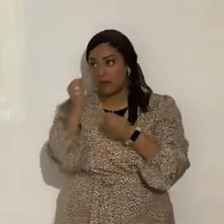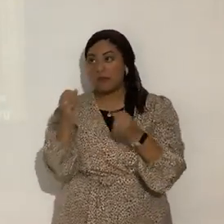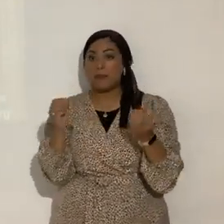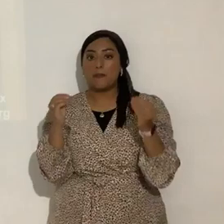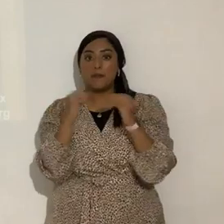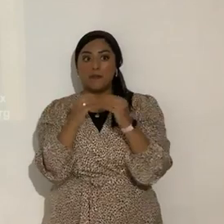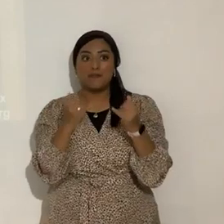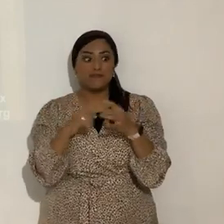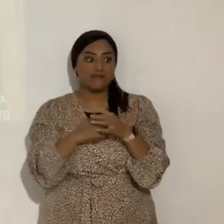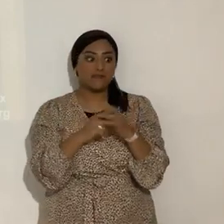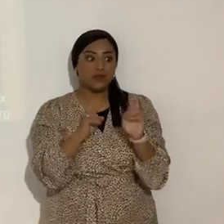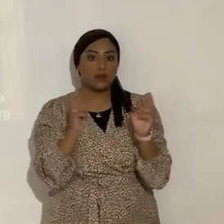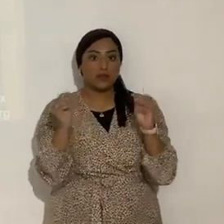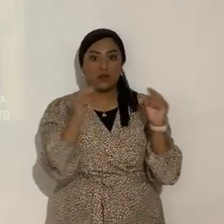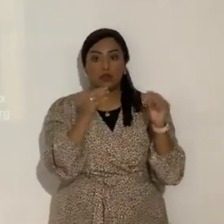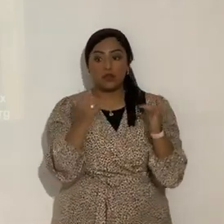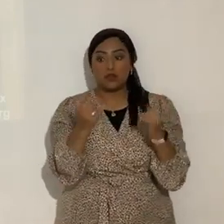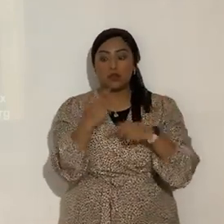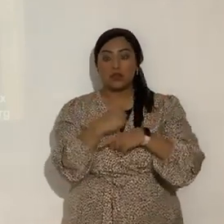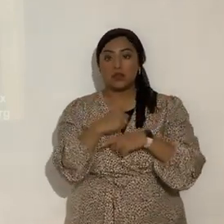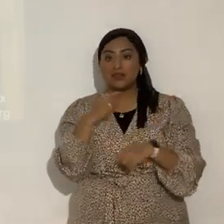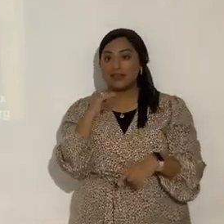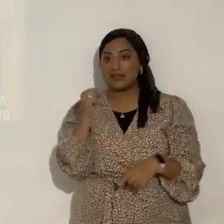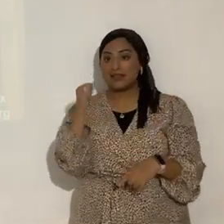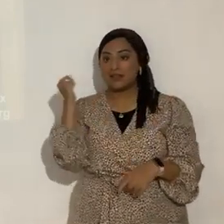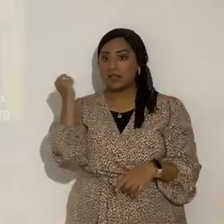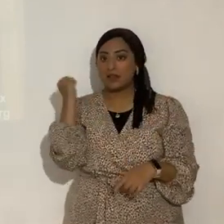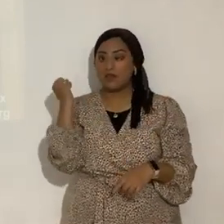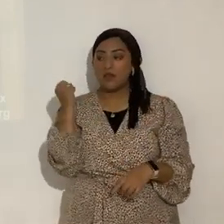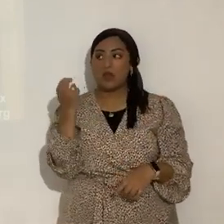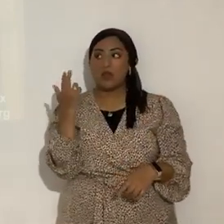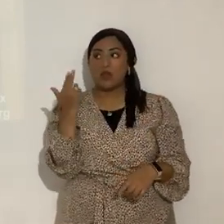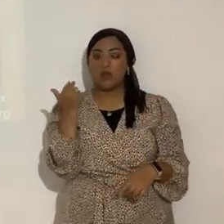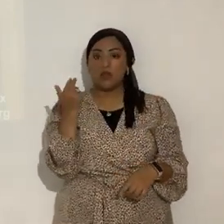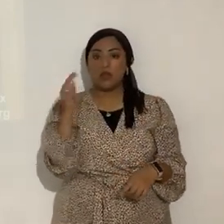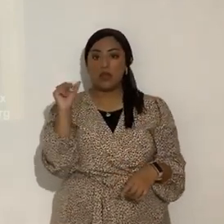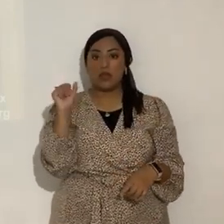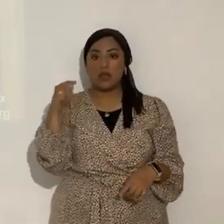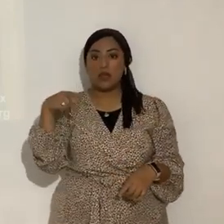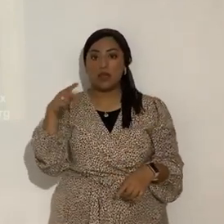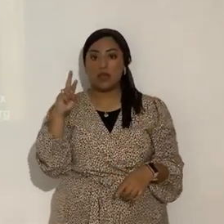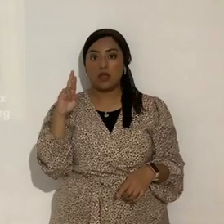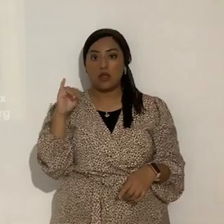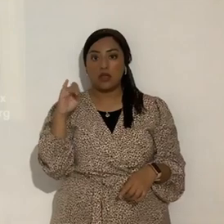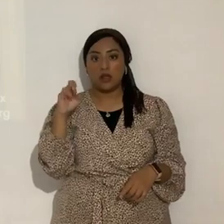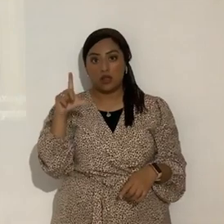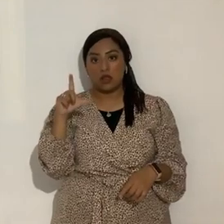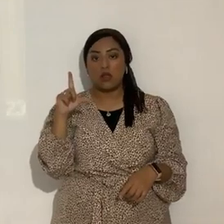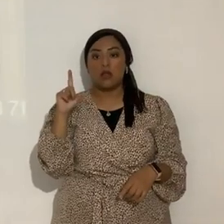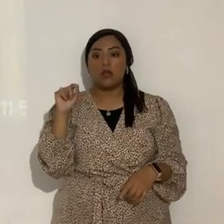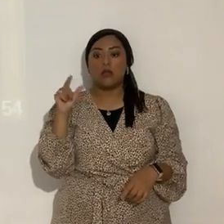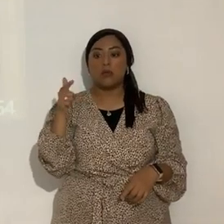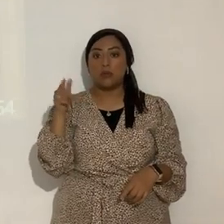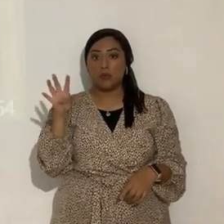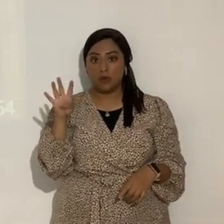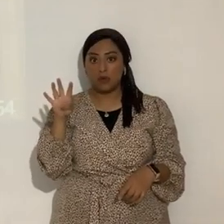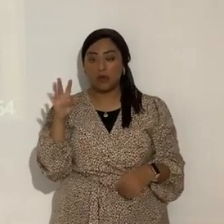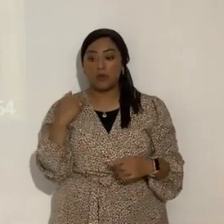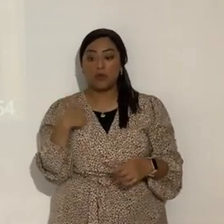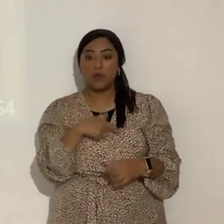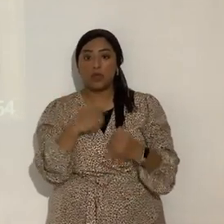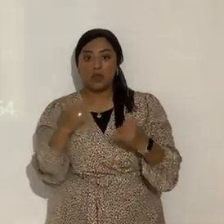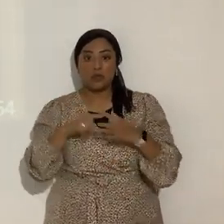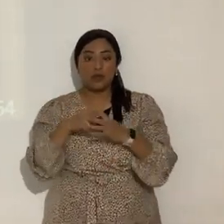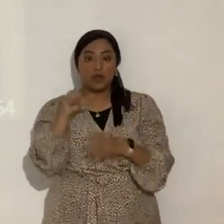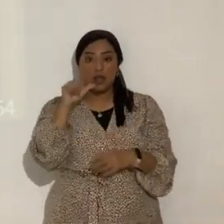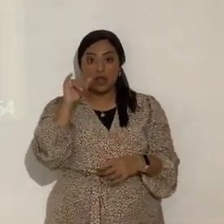empezó la guerra. Hoy estamos al sábado 13 de abril del año 2024 gregoriano, estamos